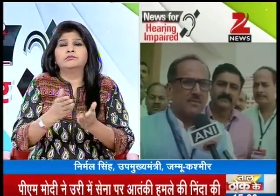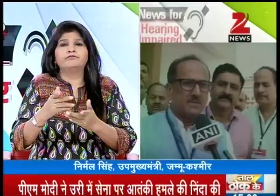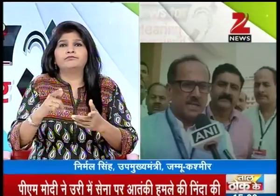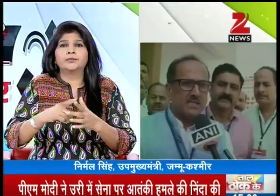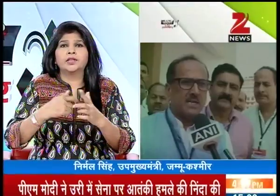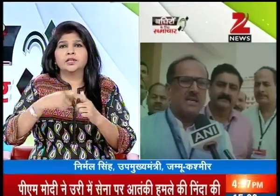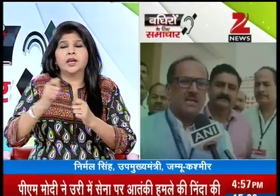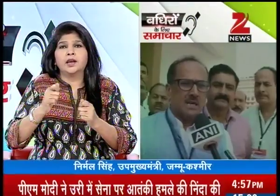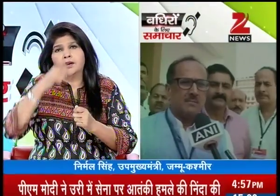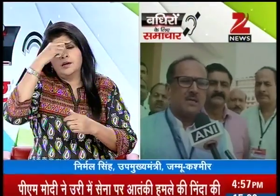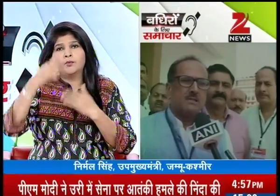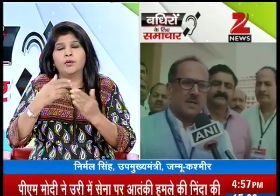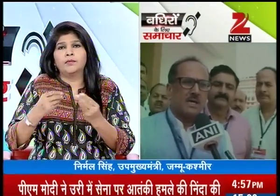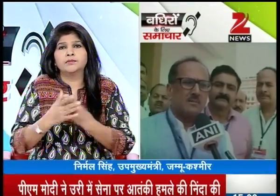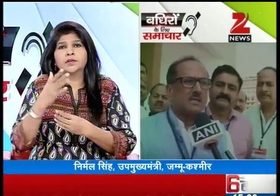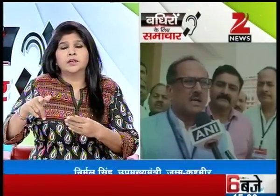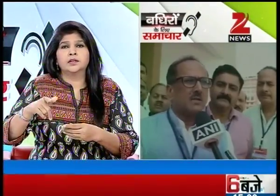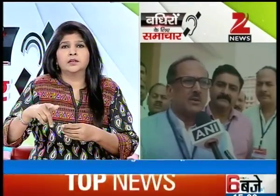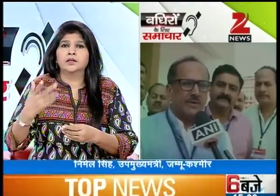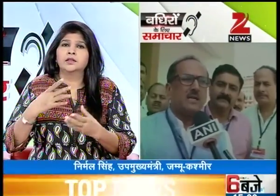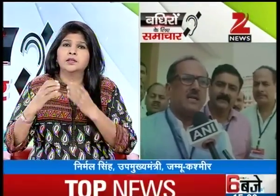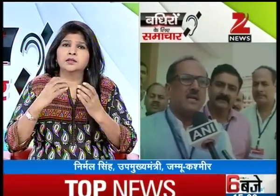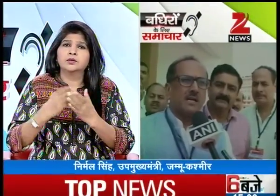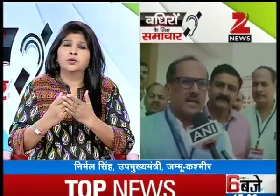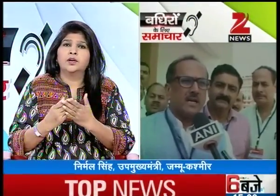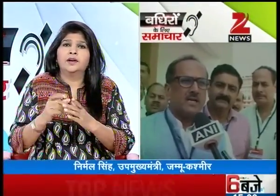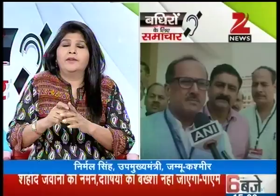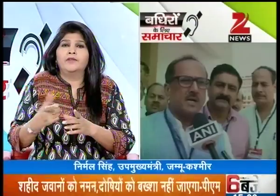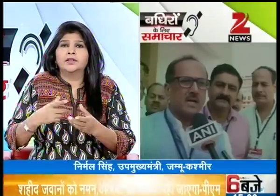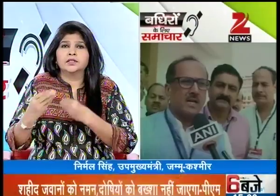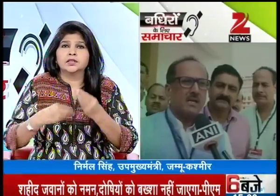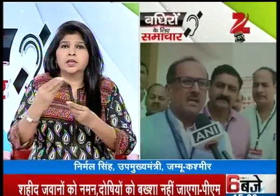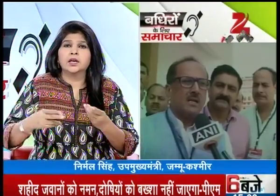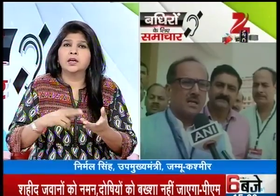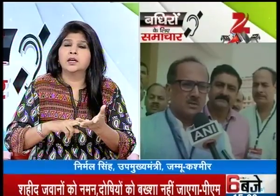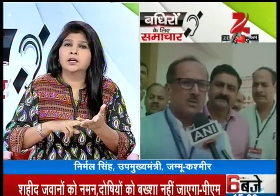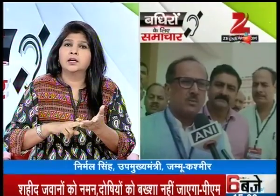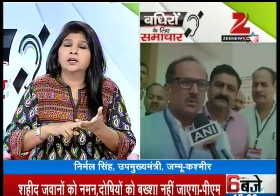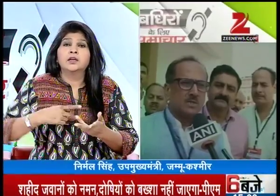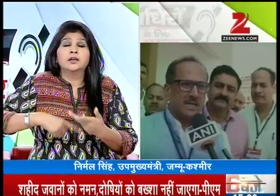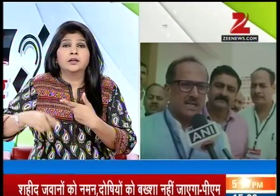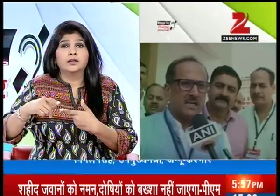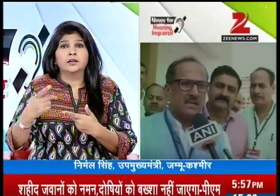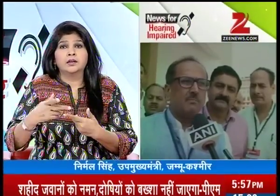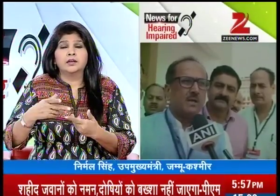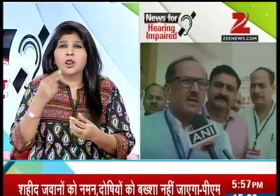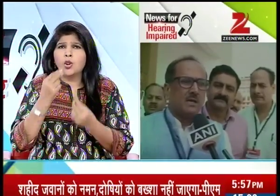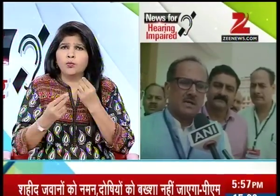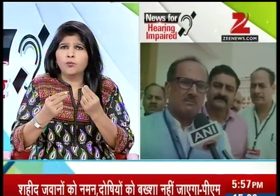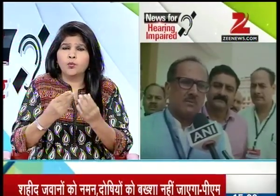में अफरा तफरी मचाई जाए, यहाँ पर इस प्रकार की बात कर रहा है। तो डेफिनेटली कहीं ना कहीं इस प्रकार के जो लूप होल्स रहते